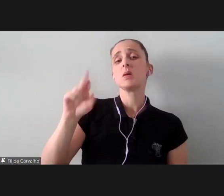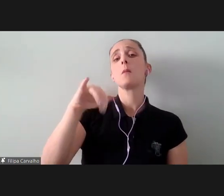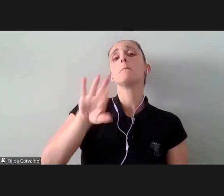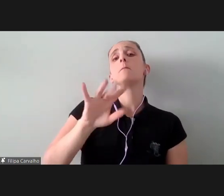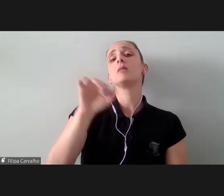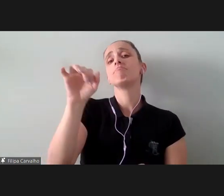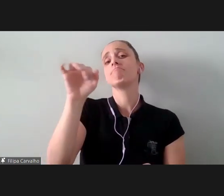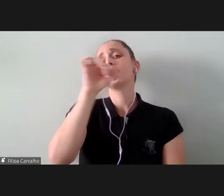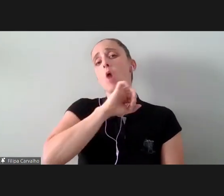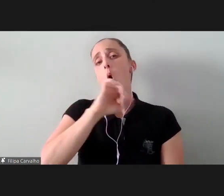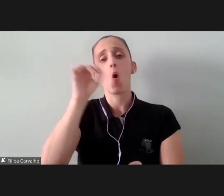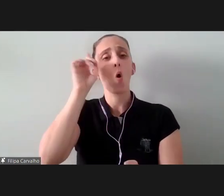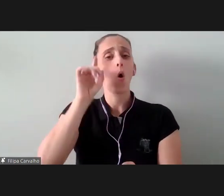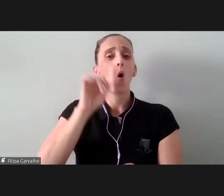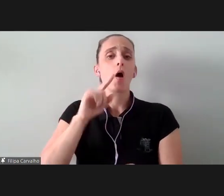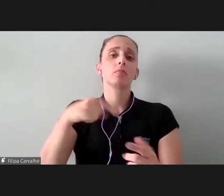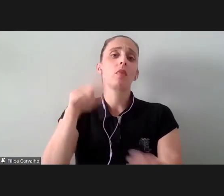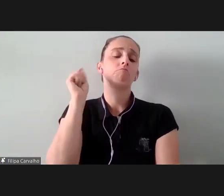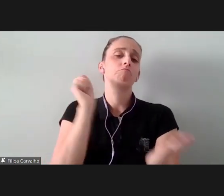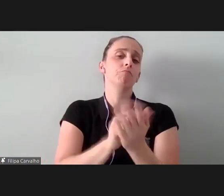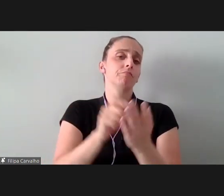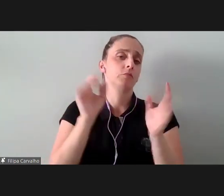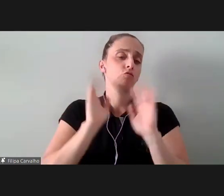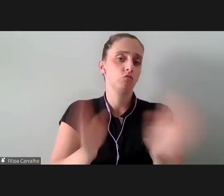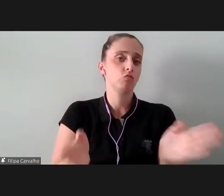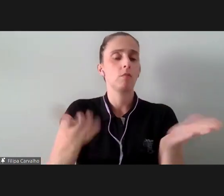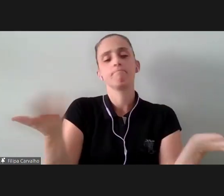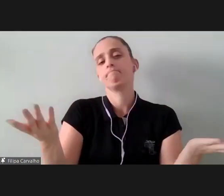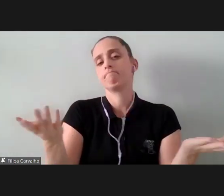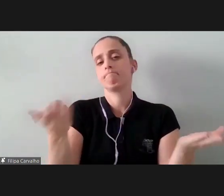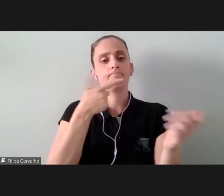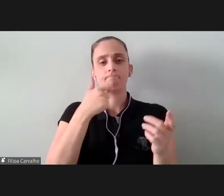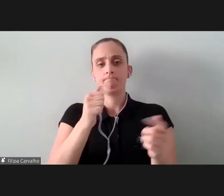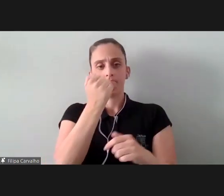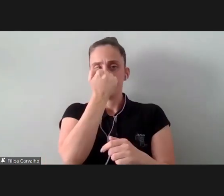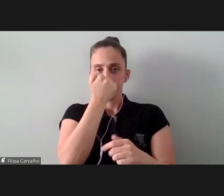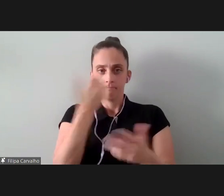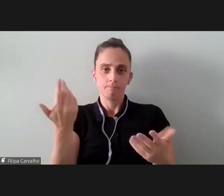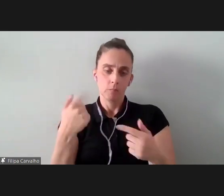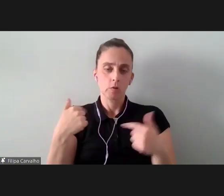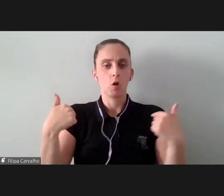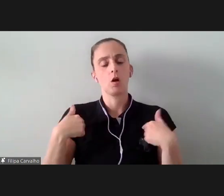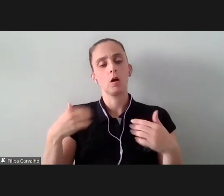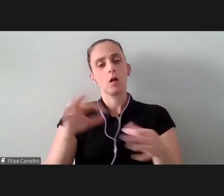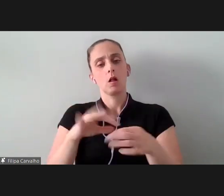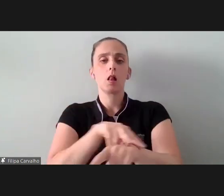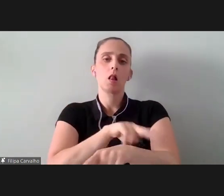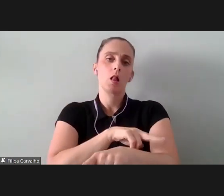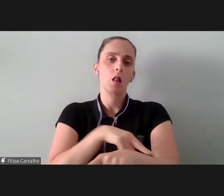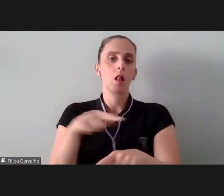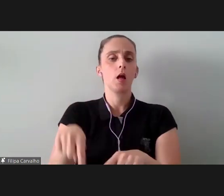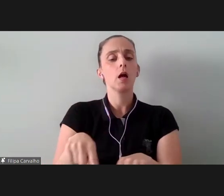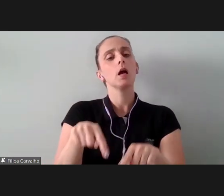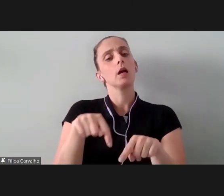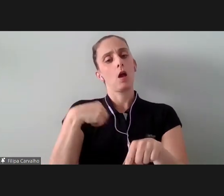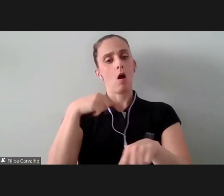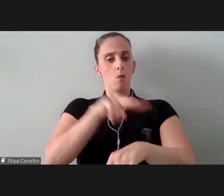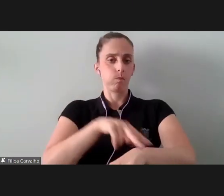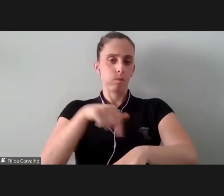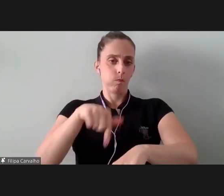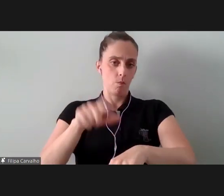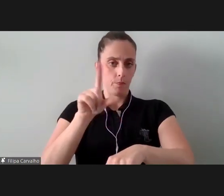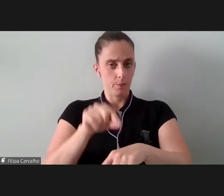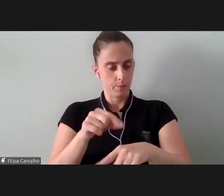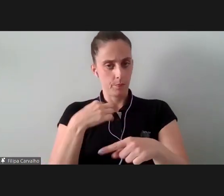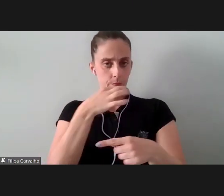agenda não pôde estar a participar, então nós, enquanto administradores executivos para a de formação, cá estamos. A pergunta que